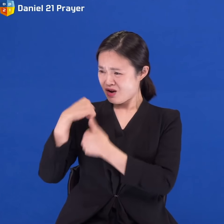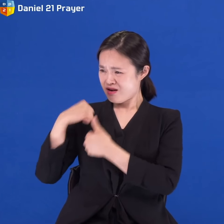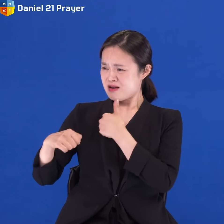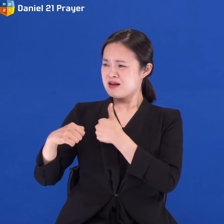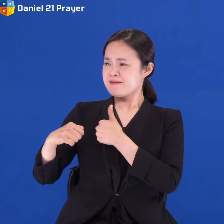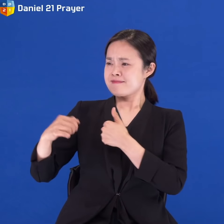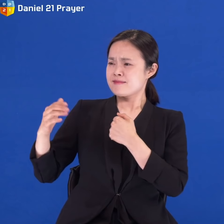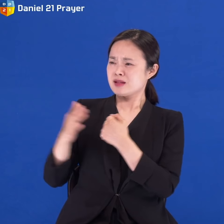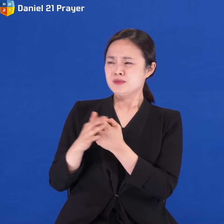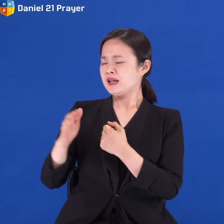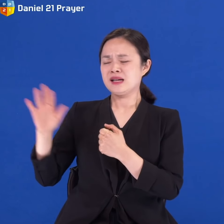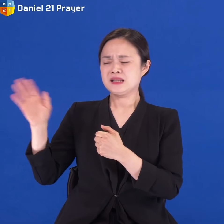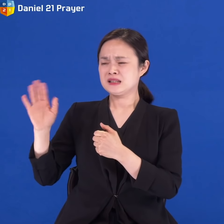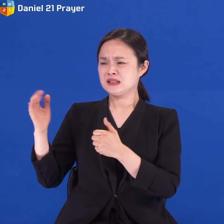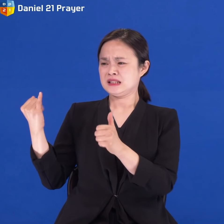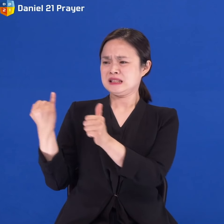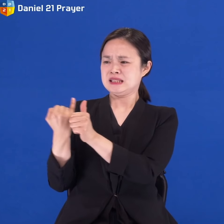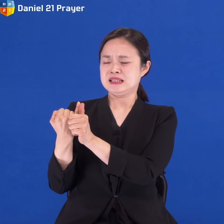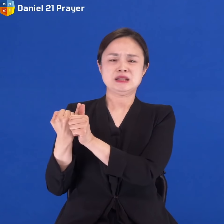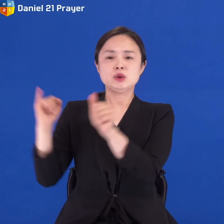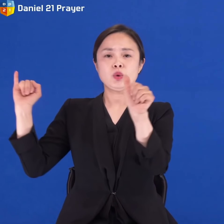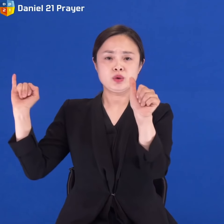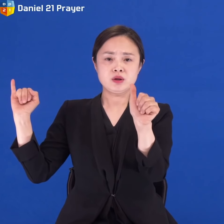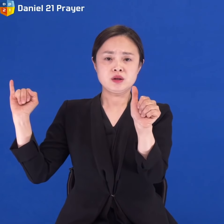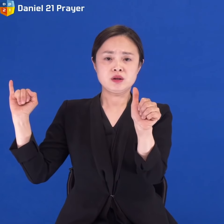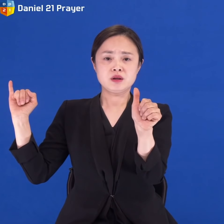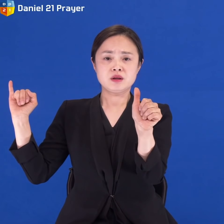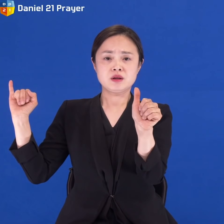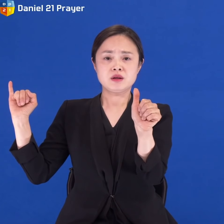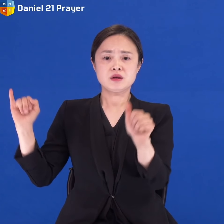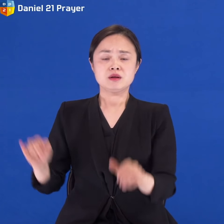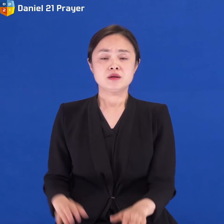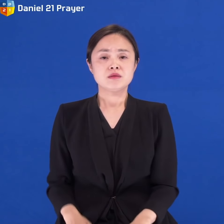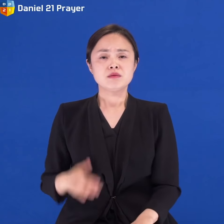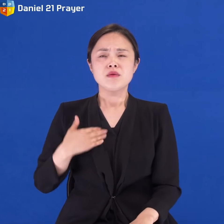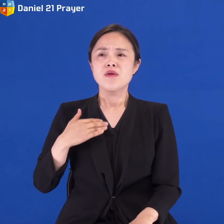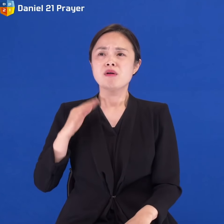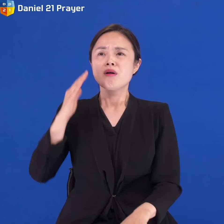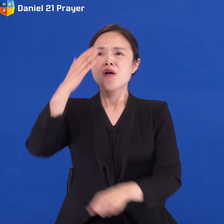하나님은, 하나님의 계획도 저는 모른 채